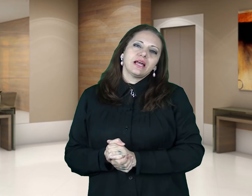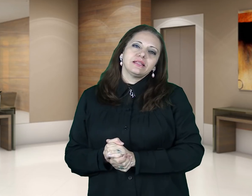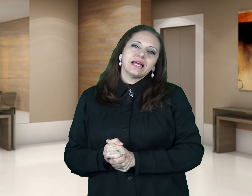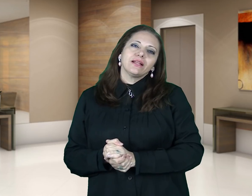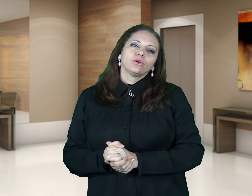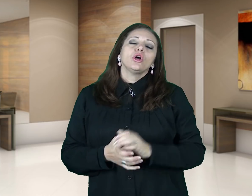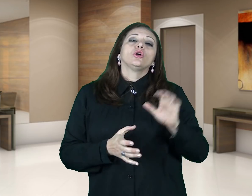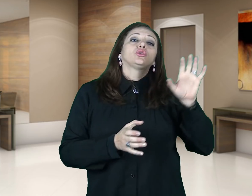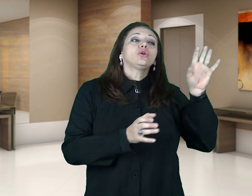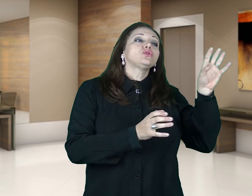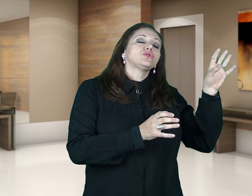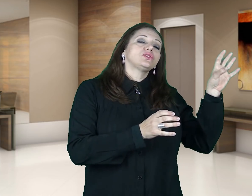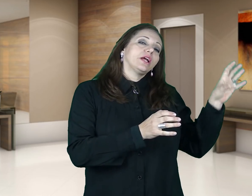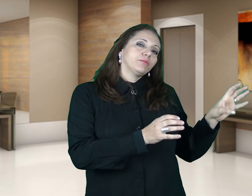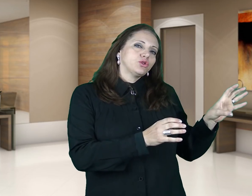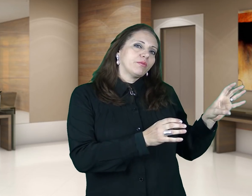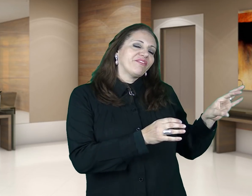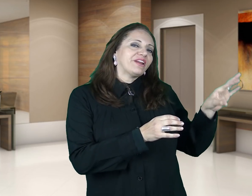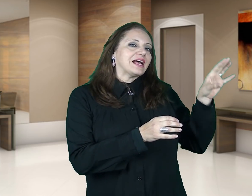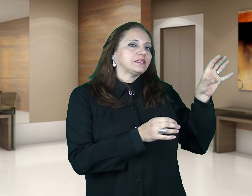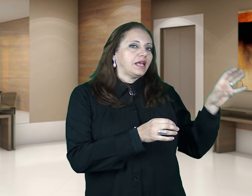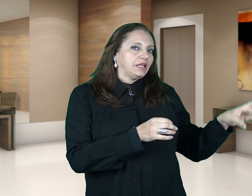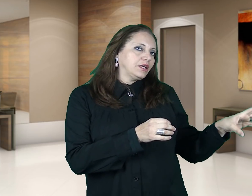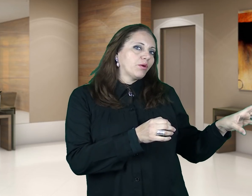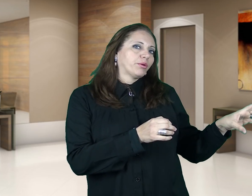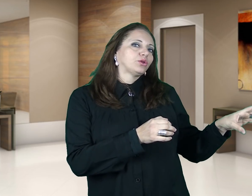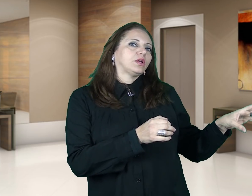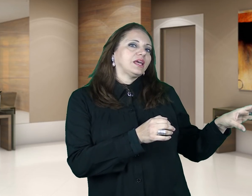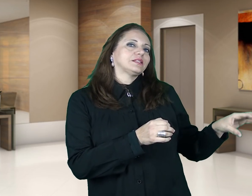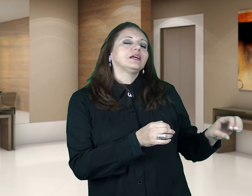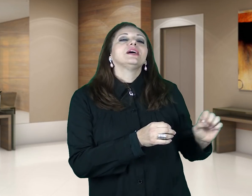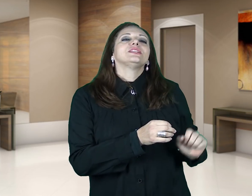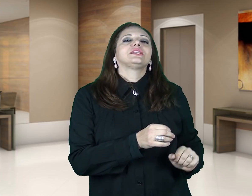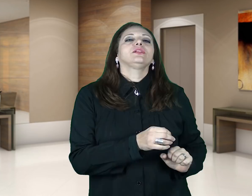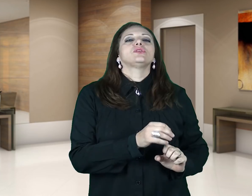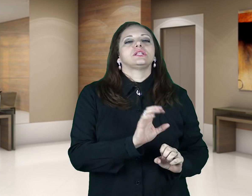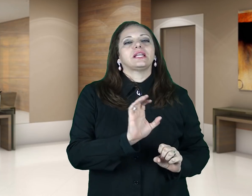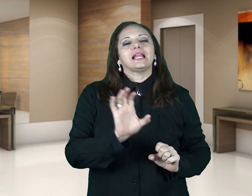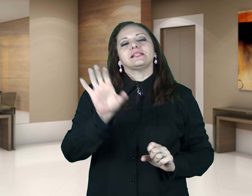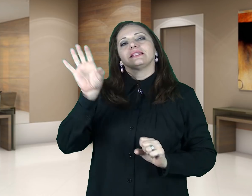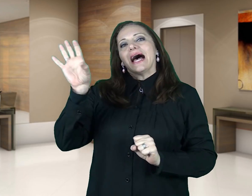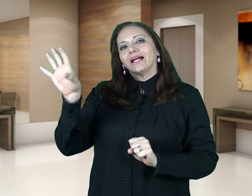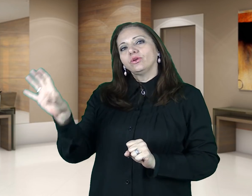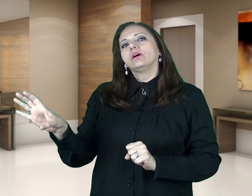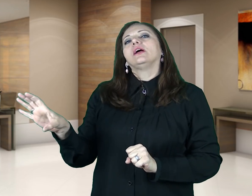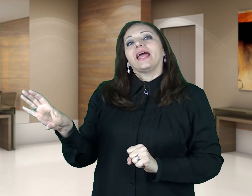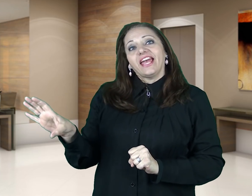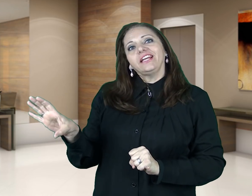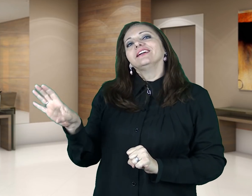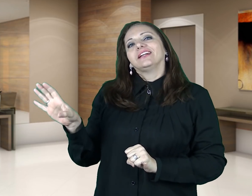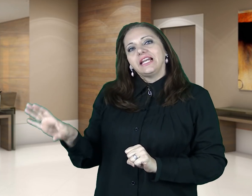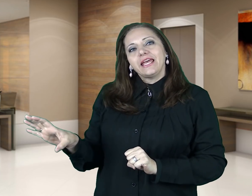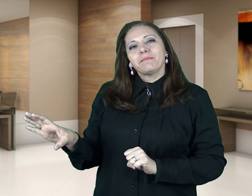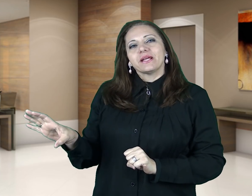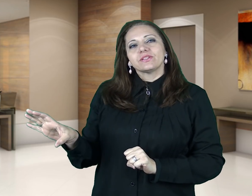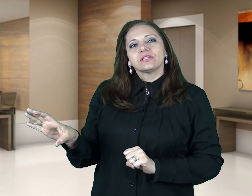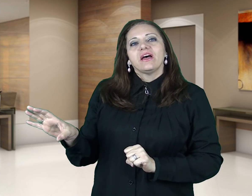português sinalizado. Todos os termos de uma frase em língua portuguesa sendo sinalizado em